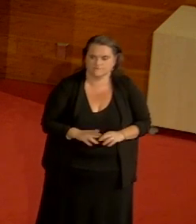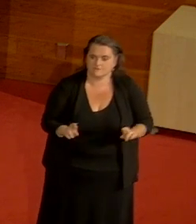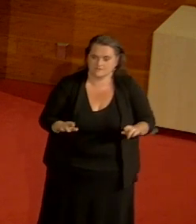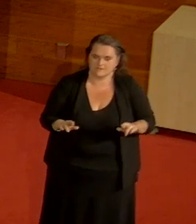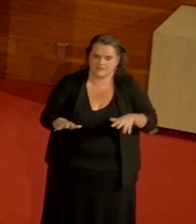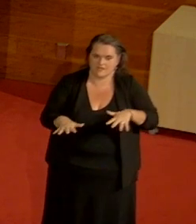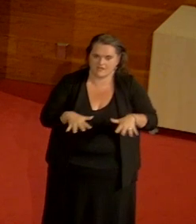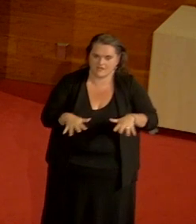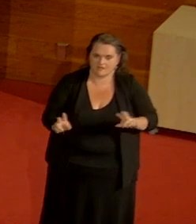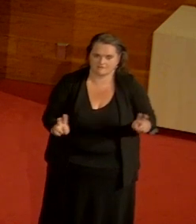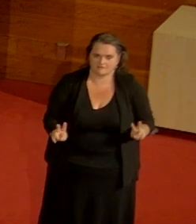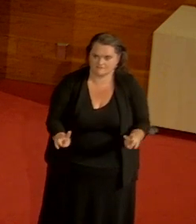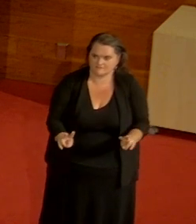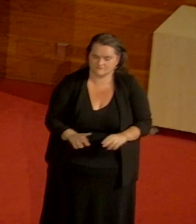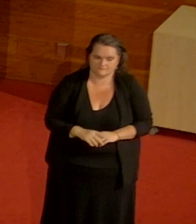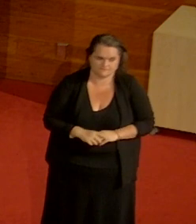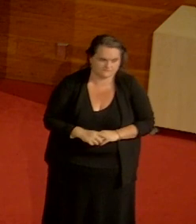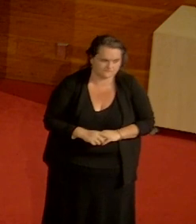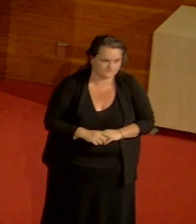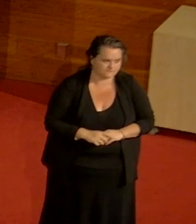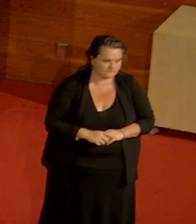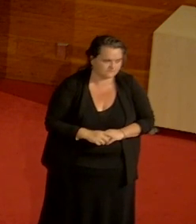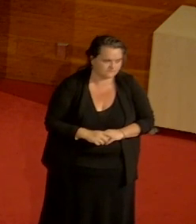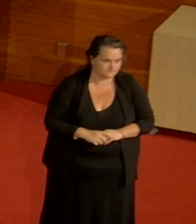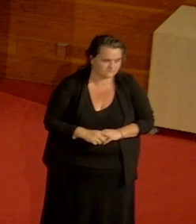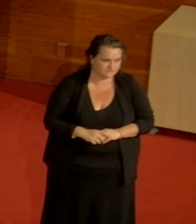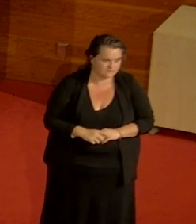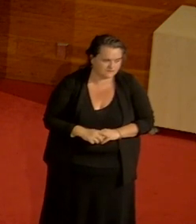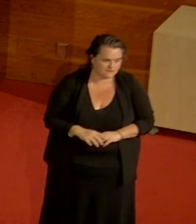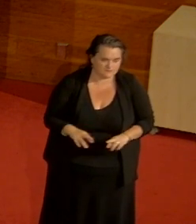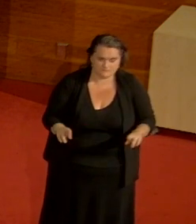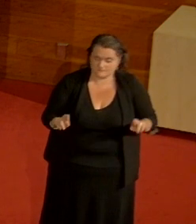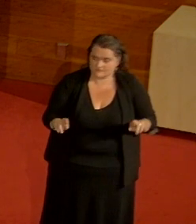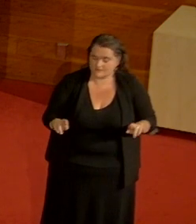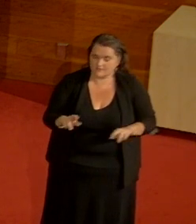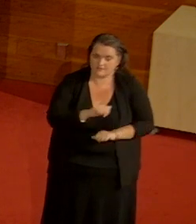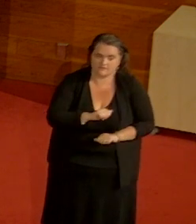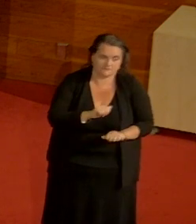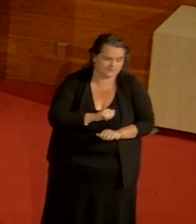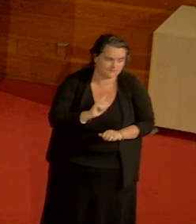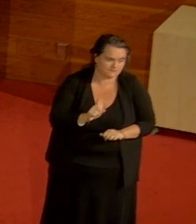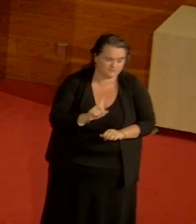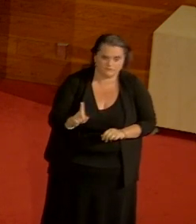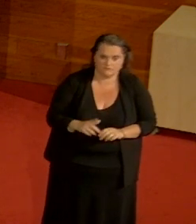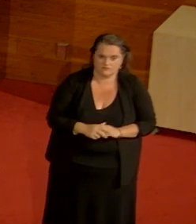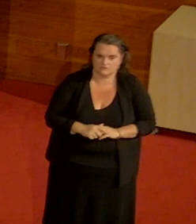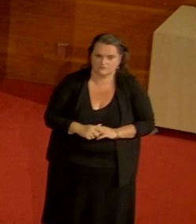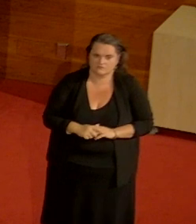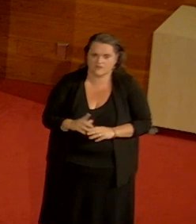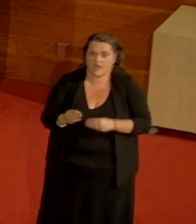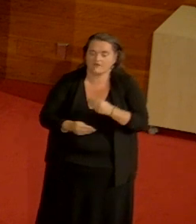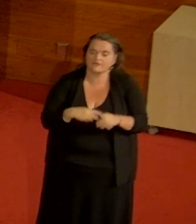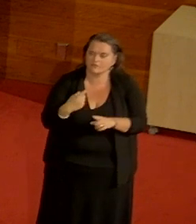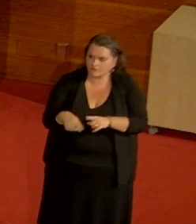de la que estamos hablando una esperanza que que que no espera simplemente sino que espera eh haciendo cosas